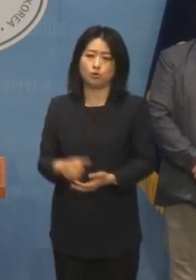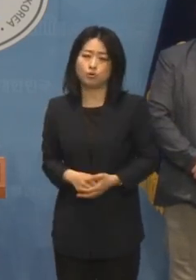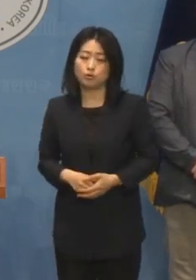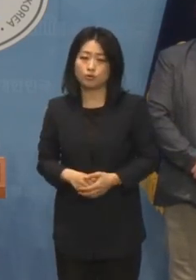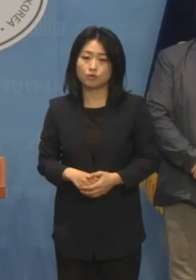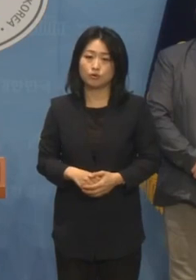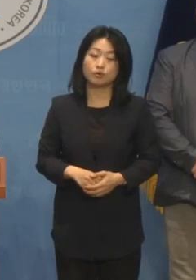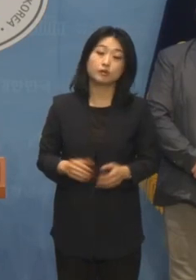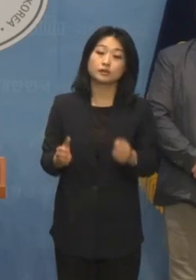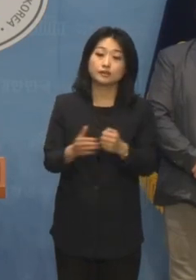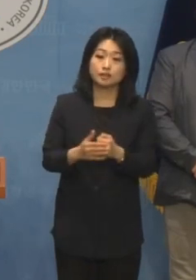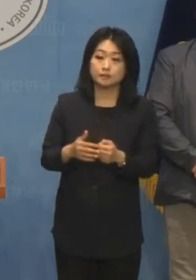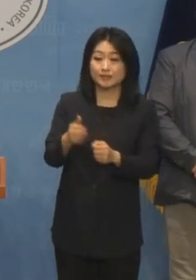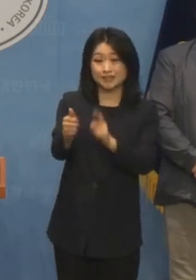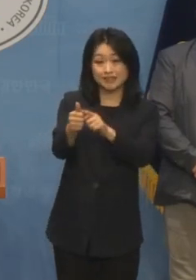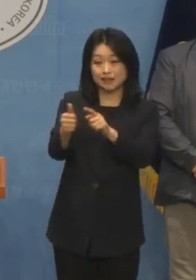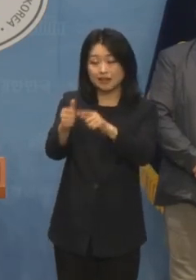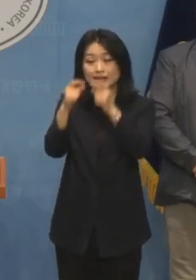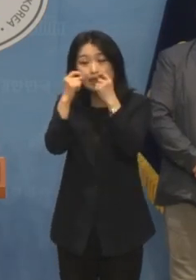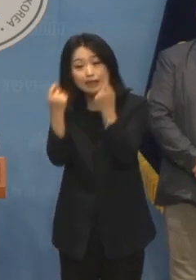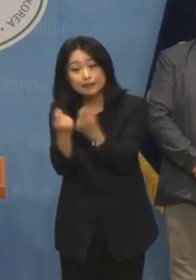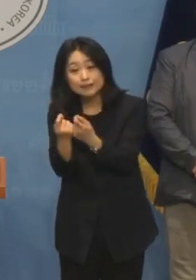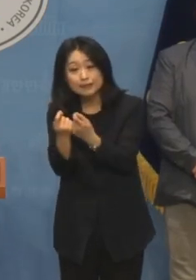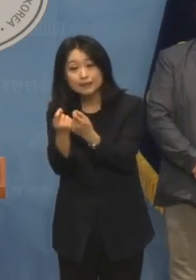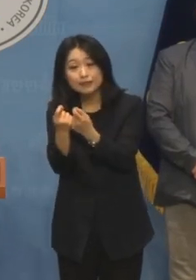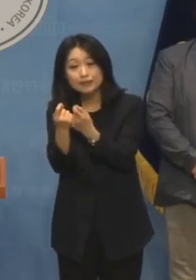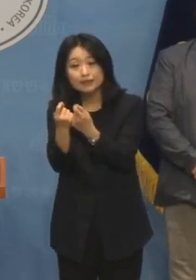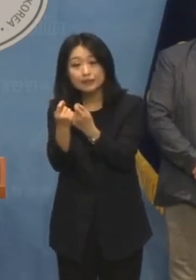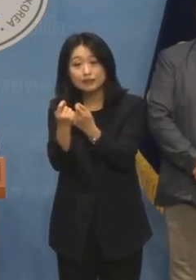이런 과정에서 피의 조사자 개인이